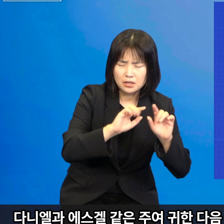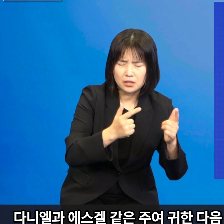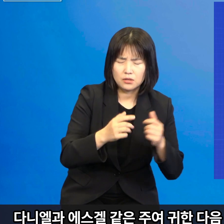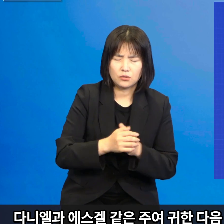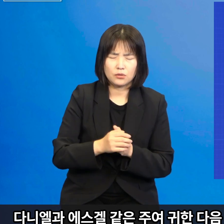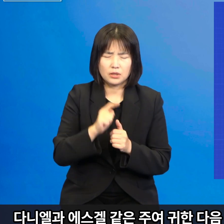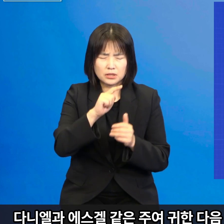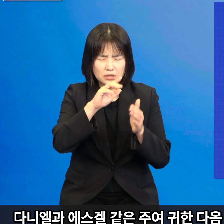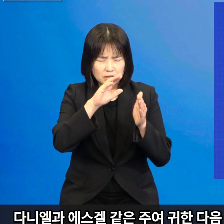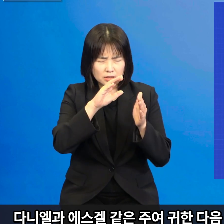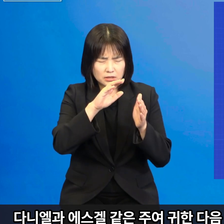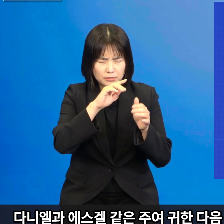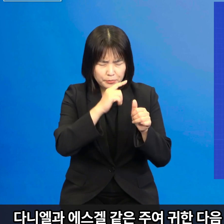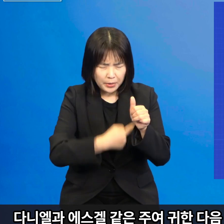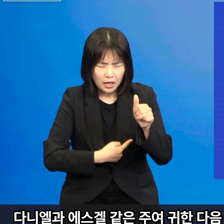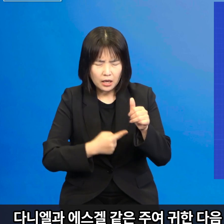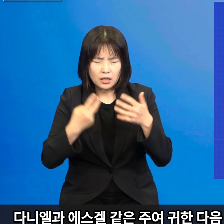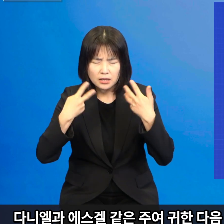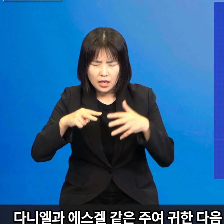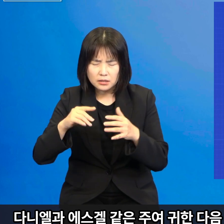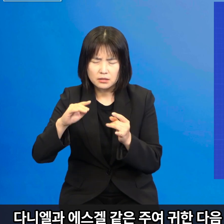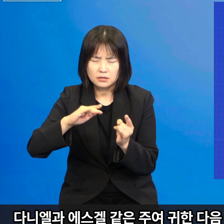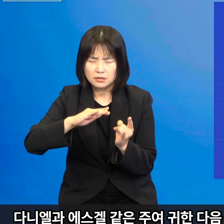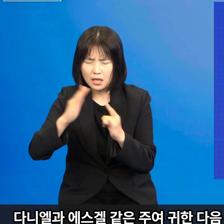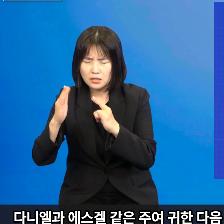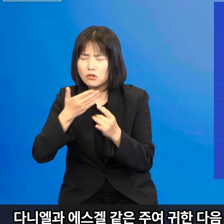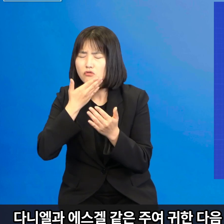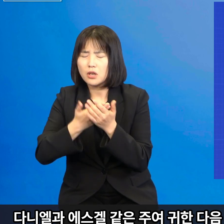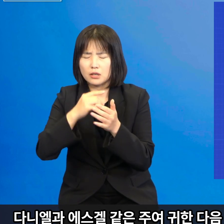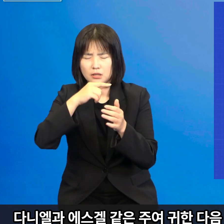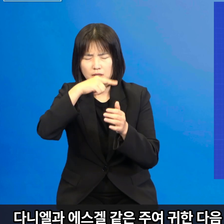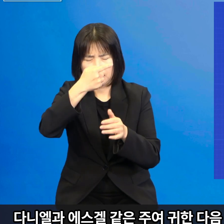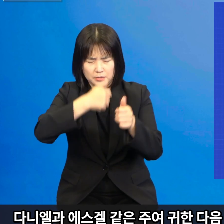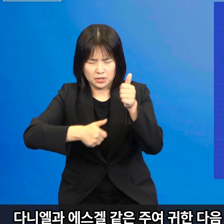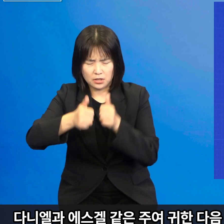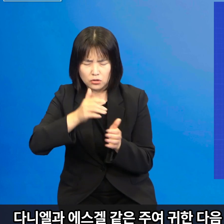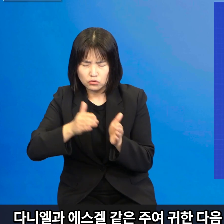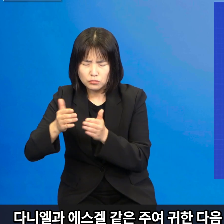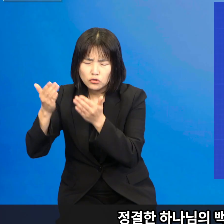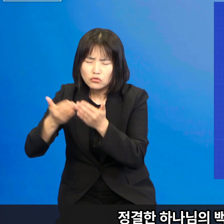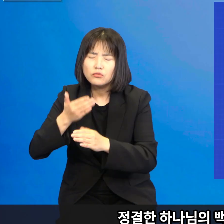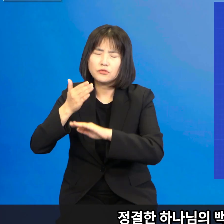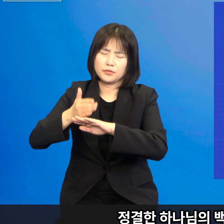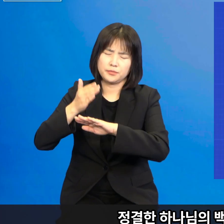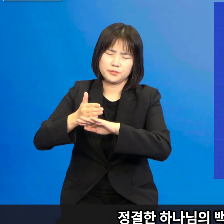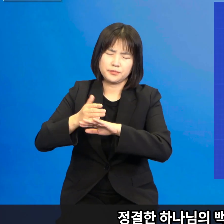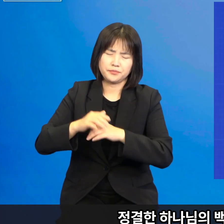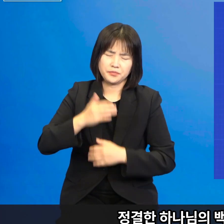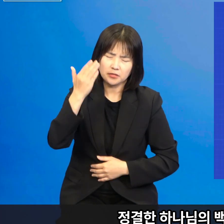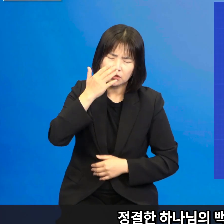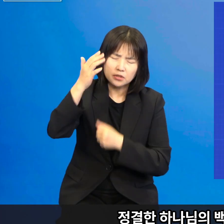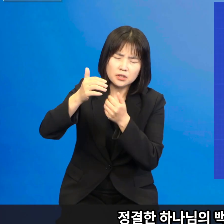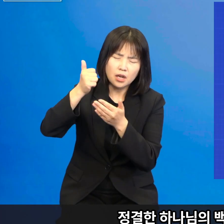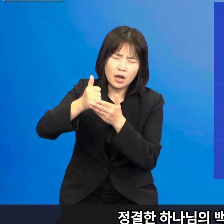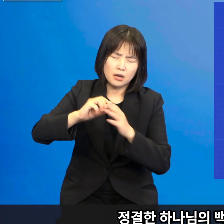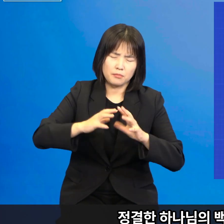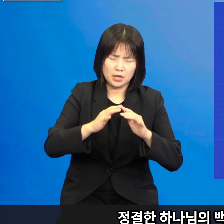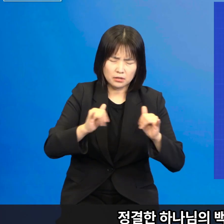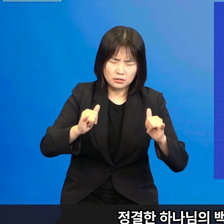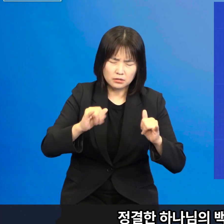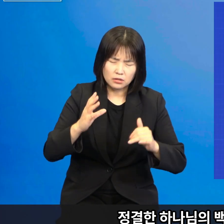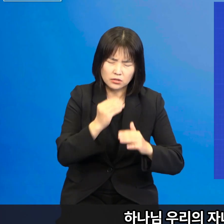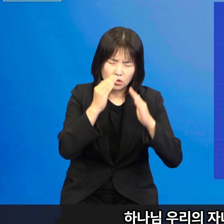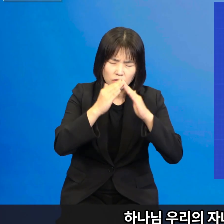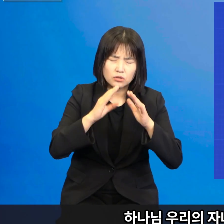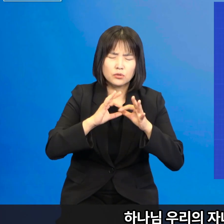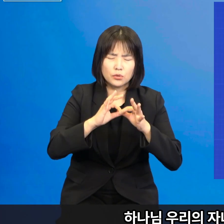통하여 다니엘과 에스겔과 같은 귀한 다음 세대를 준비시켜 주심에 감사드립니다. 정결한 하나님의 백성들, 성전을